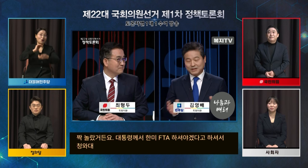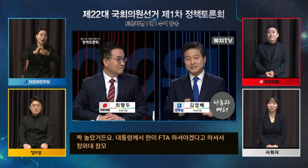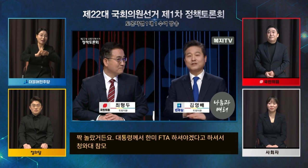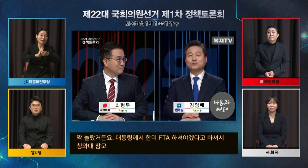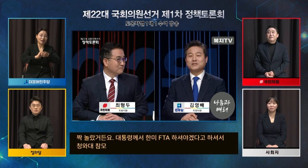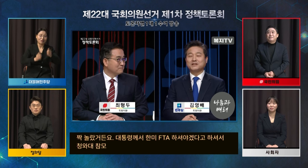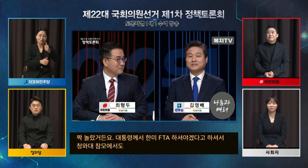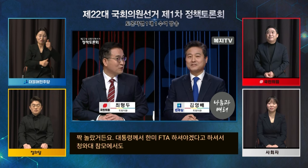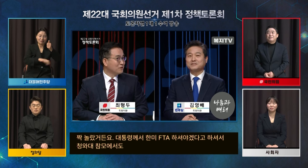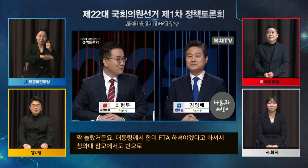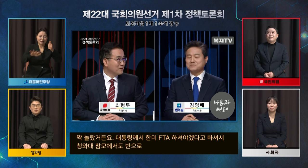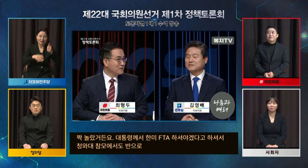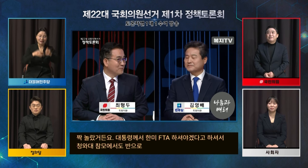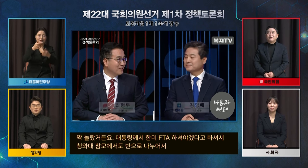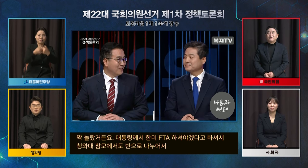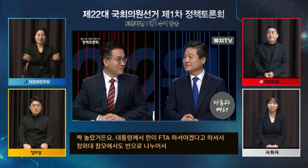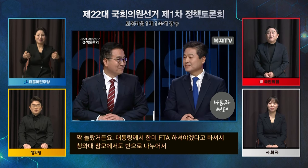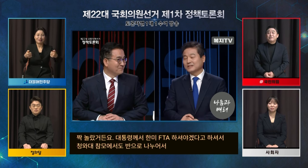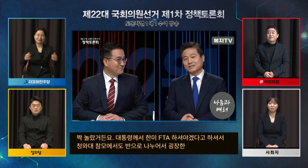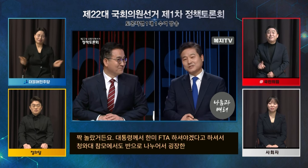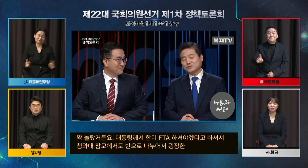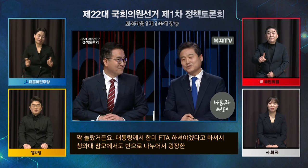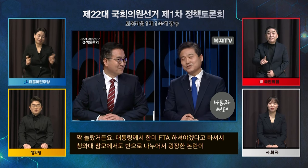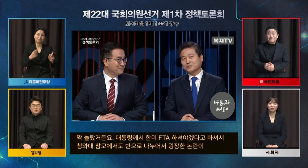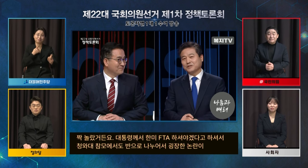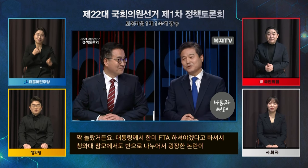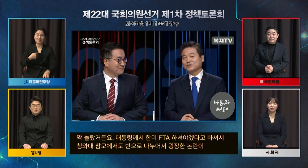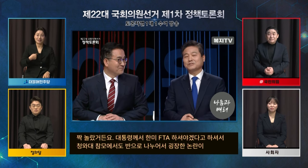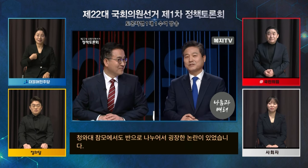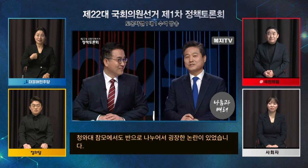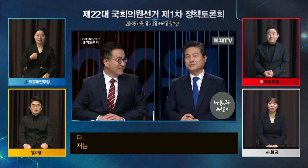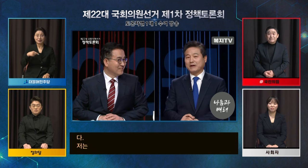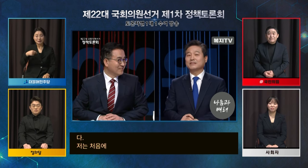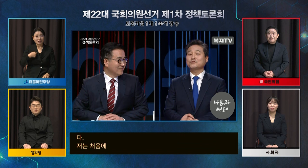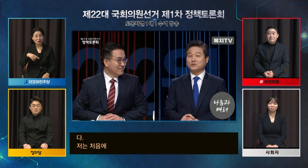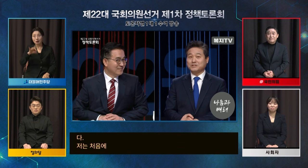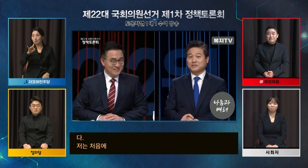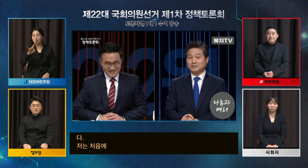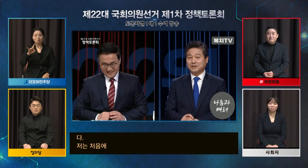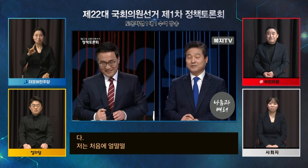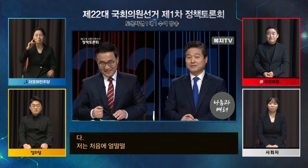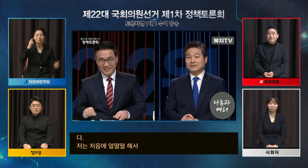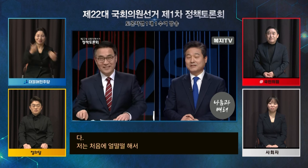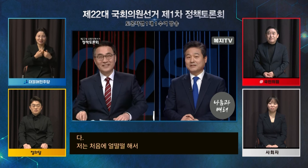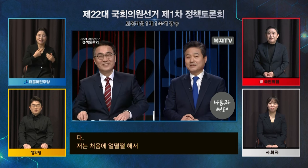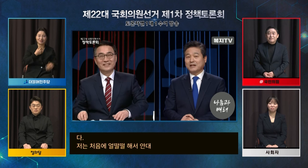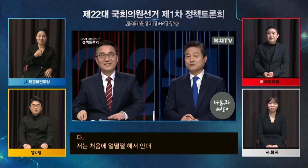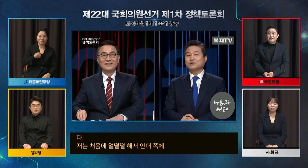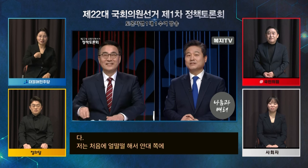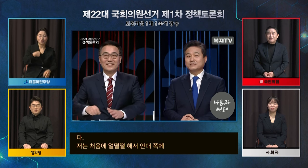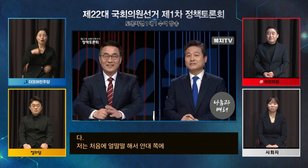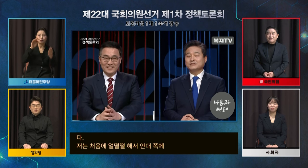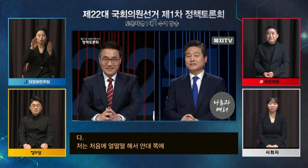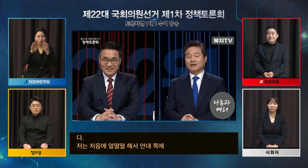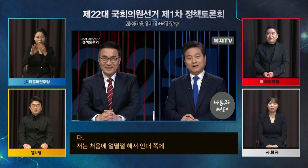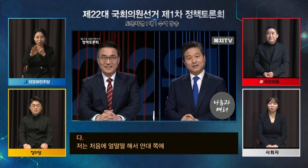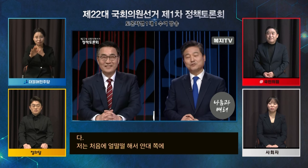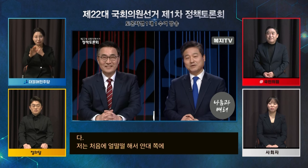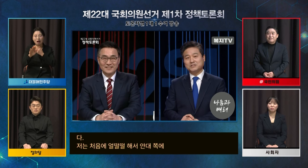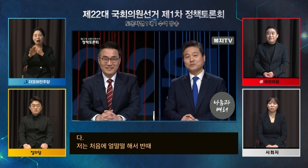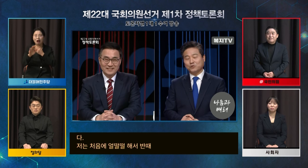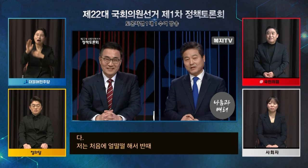굉장한 논쟁을 했던 기억이 그때 어떤 편이었습니까? 저는 처음에는 얼떨떨해서 반대 쪽에 있었는데요. 나중에는